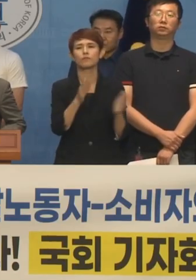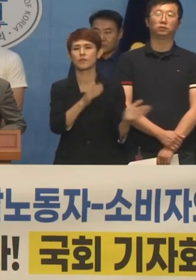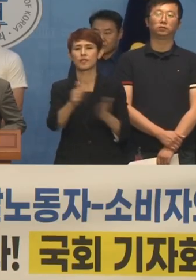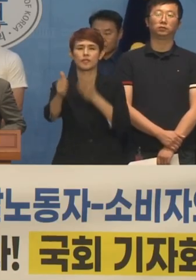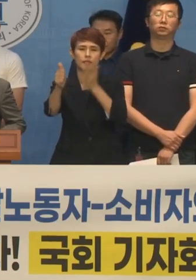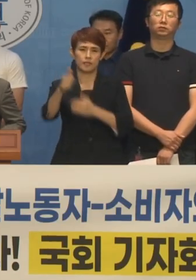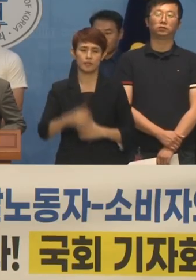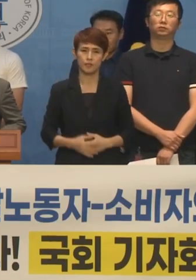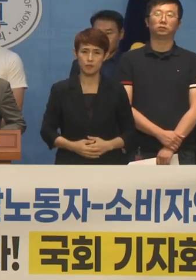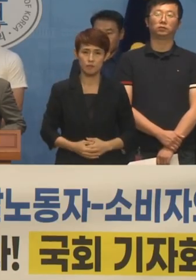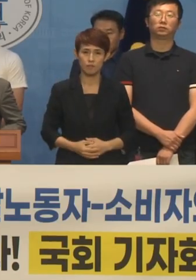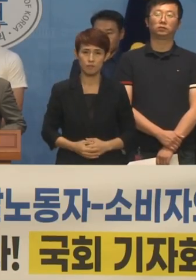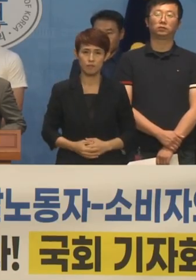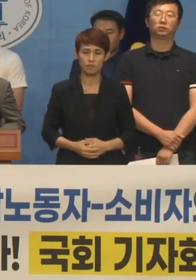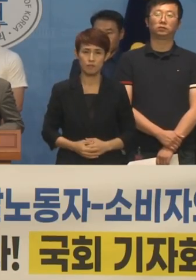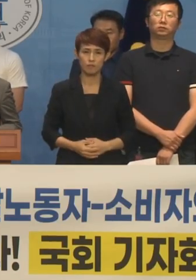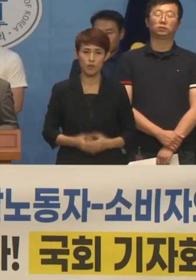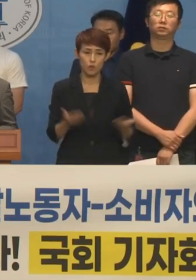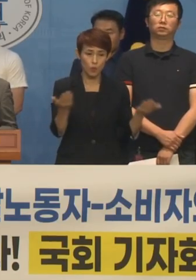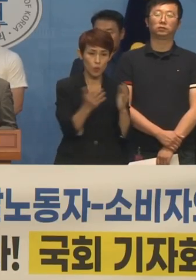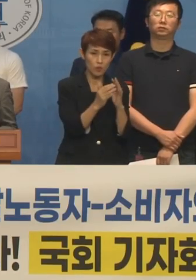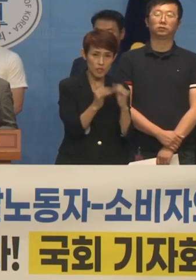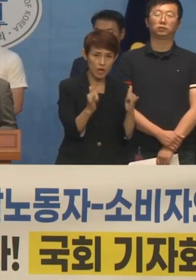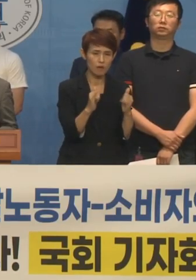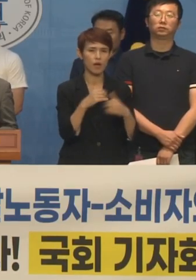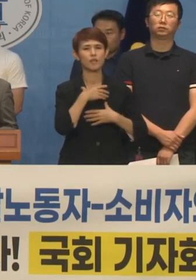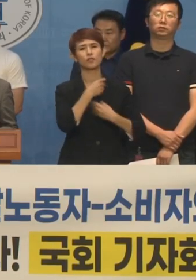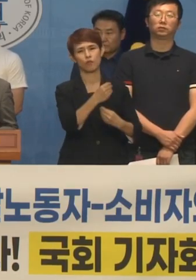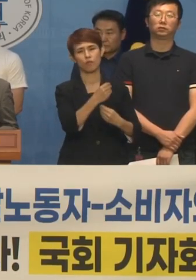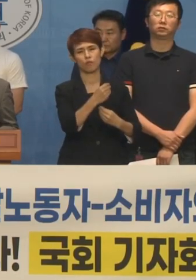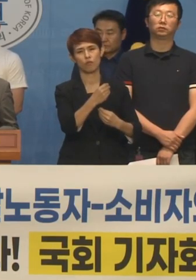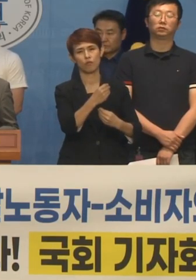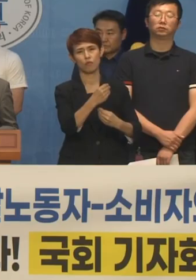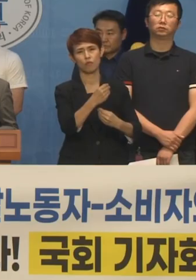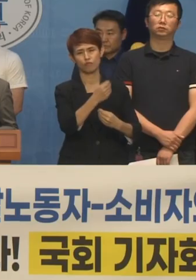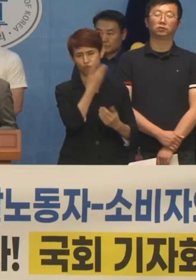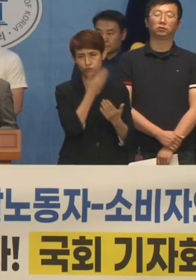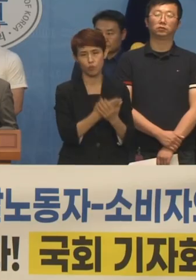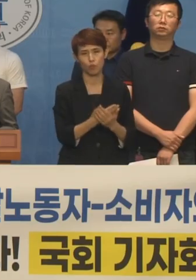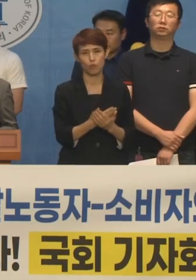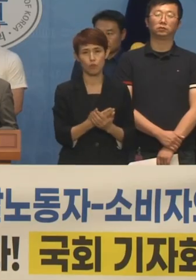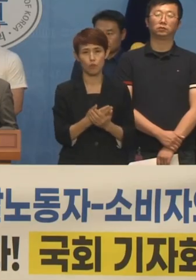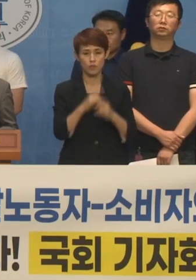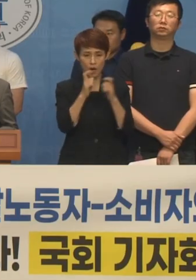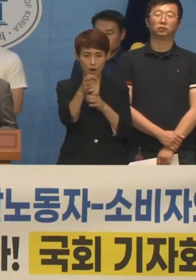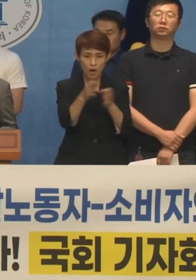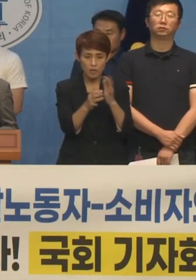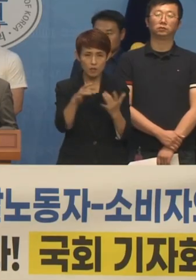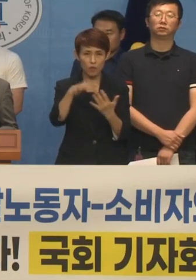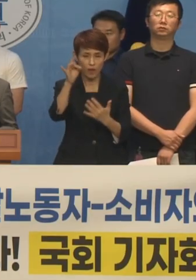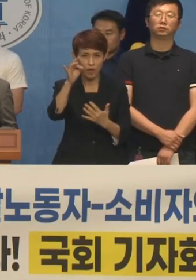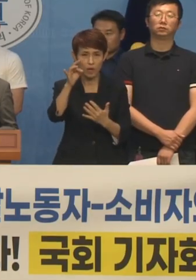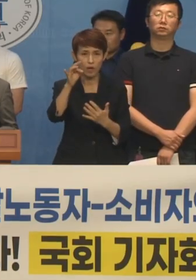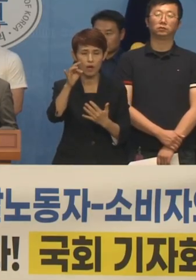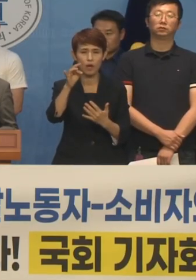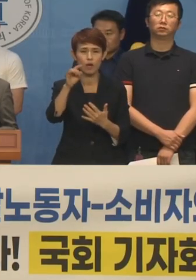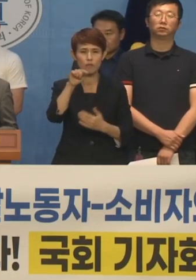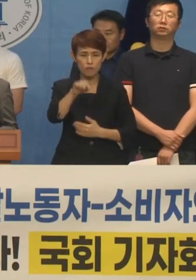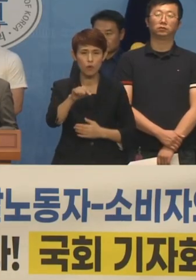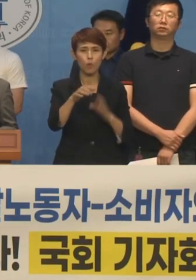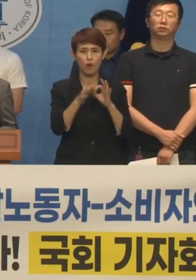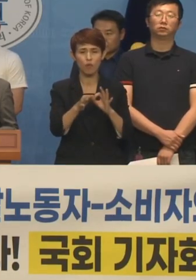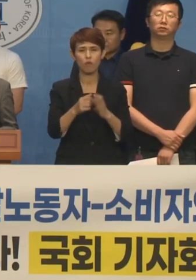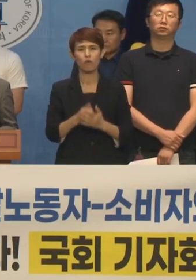마련하십시오. 특히 노동자의 안전 보장을 약화하고 자영업자의 선택권을 침해하는 편법